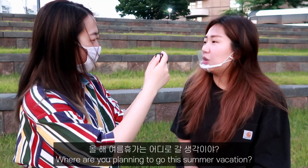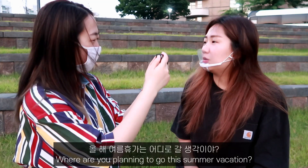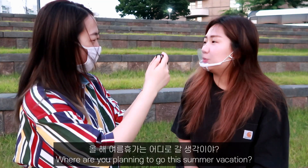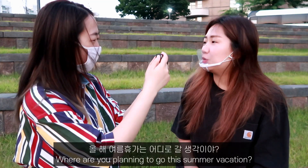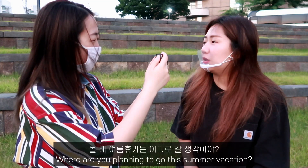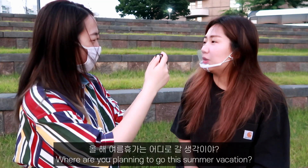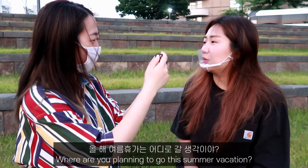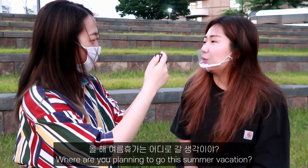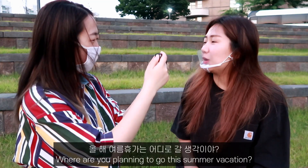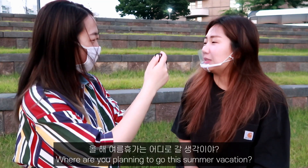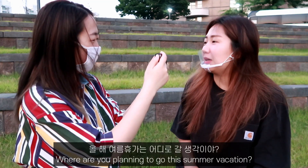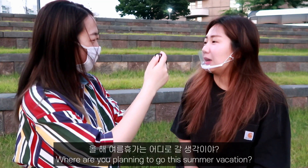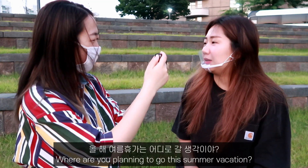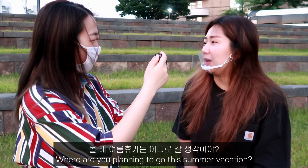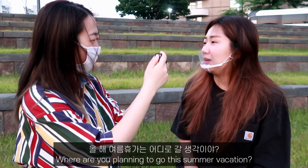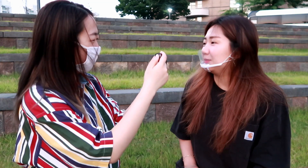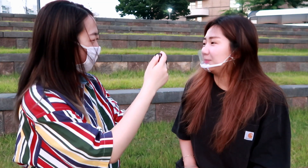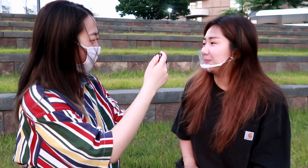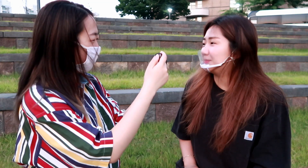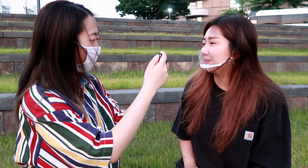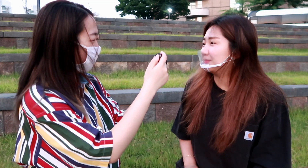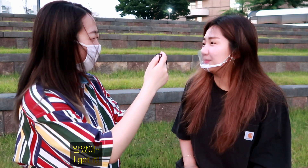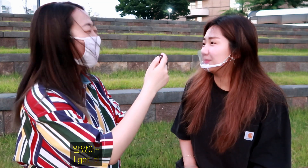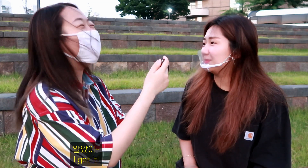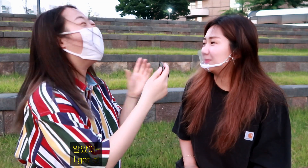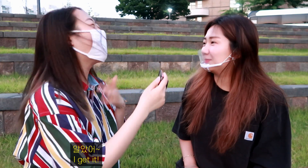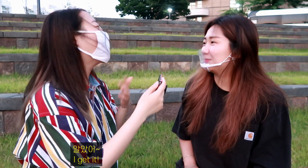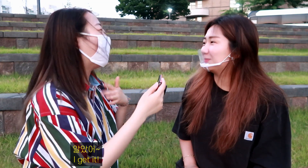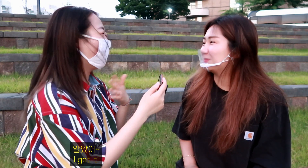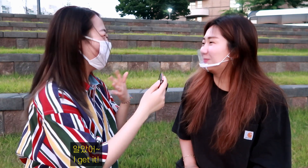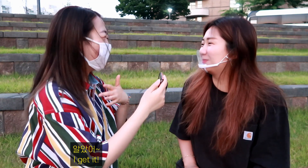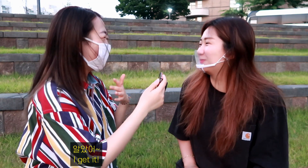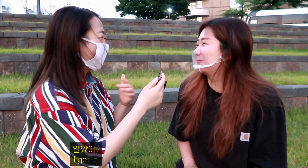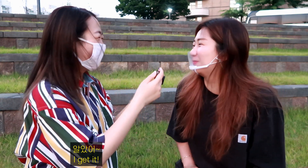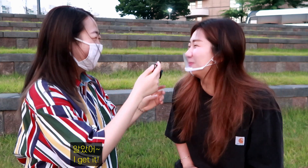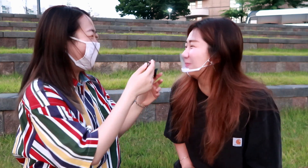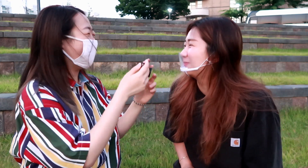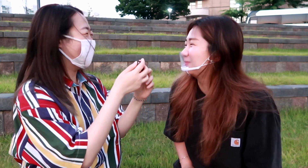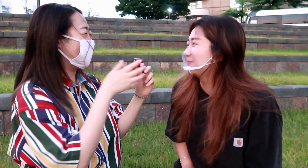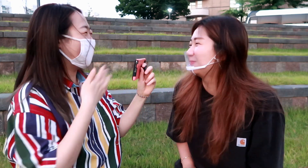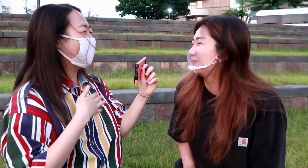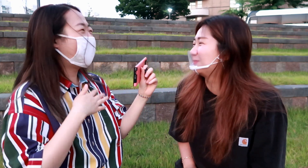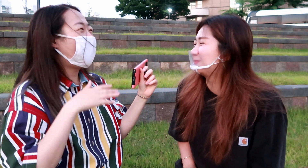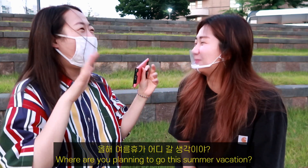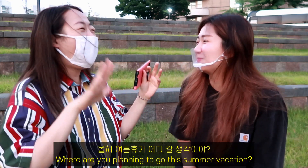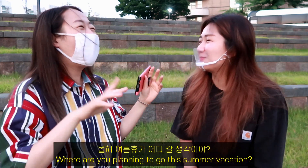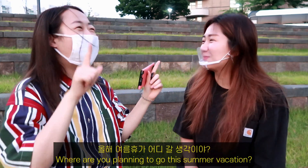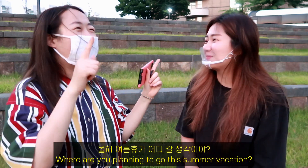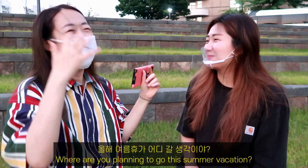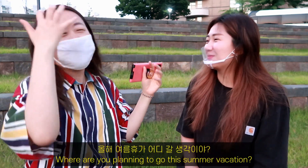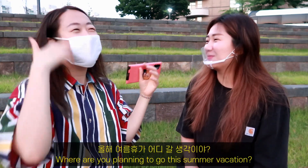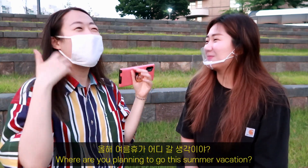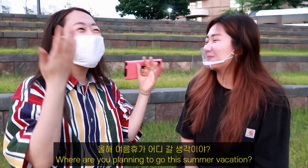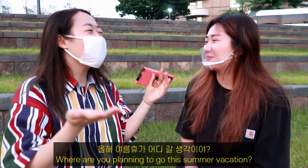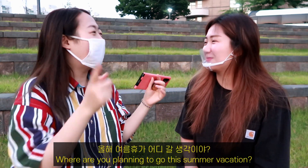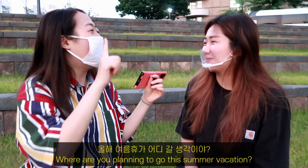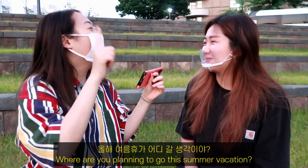여름 휴가는 어디로 갈 생각이야? 아, 알았어, 알았어. 알았어. 올해 여름 휴가 어디